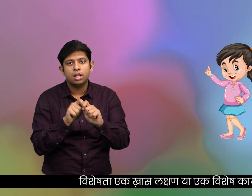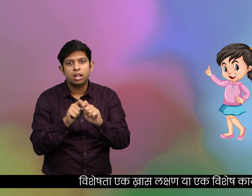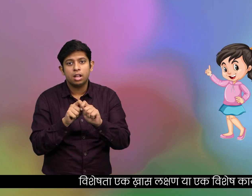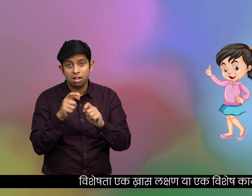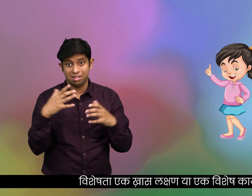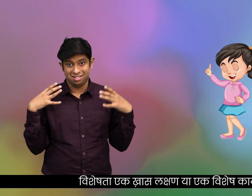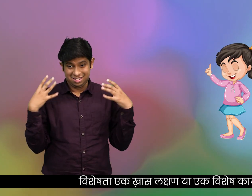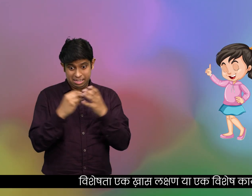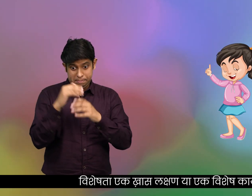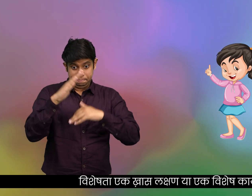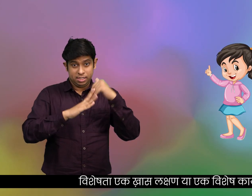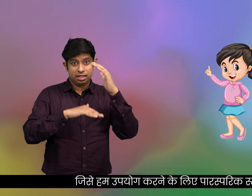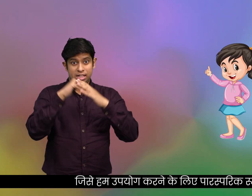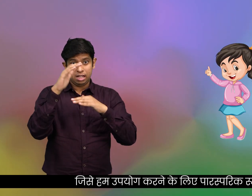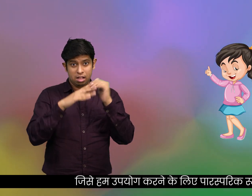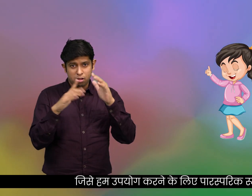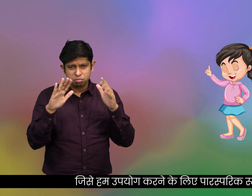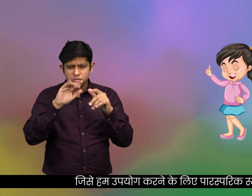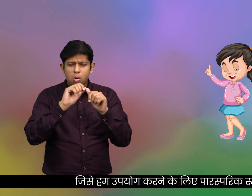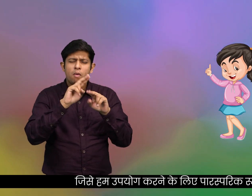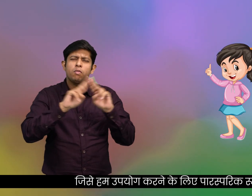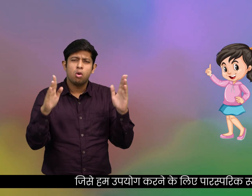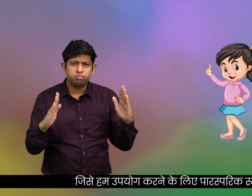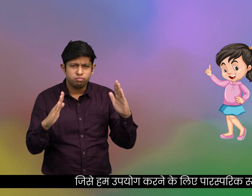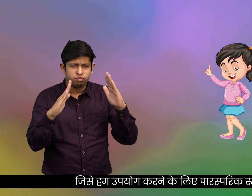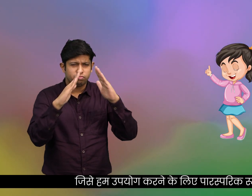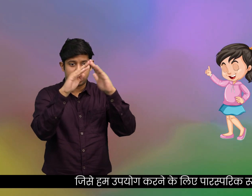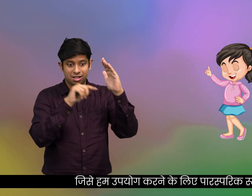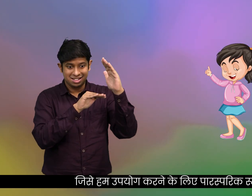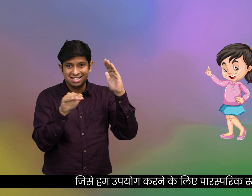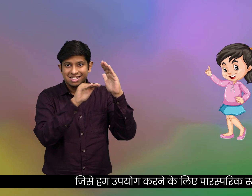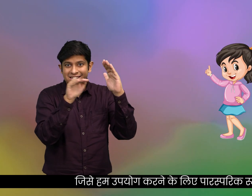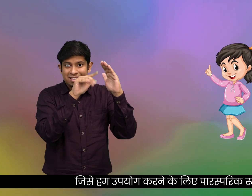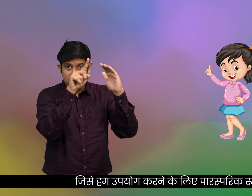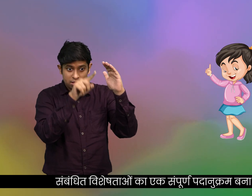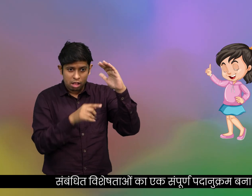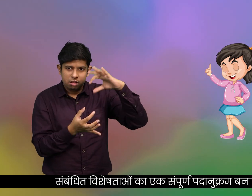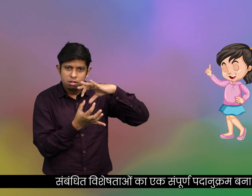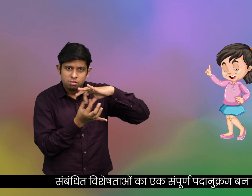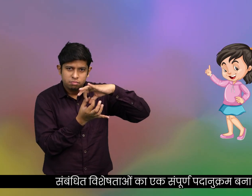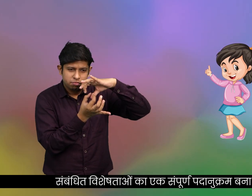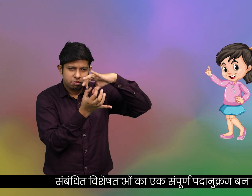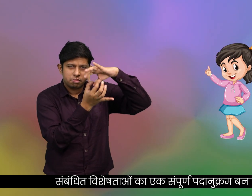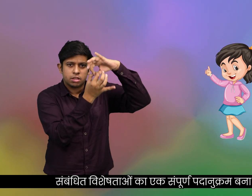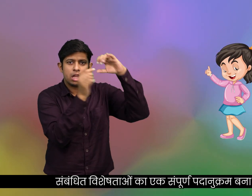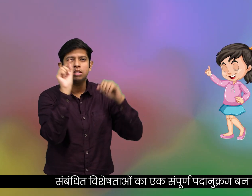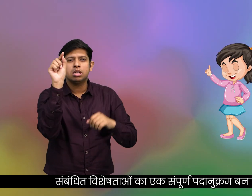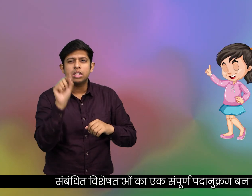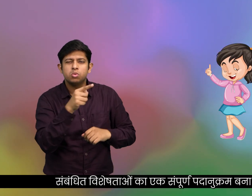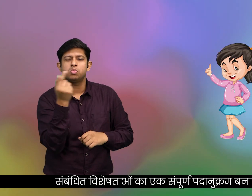है जिसे हम उपयोग करने के लिए पारस्परिक रूप से संबंधित विशेषताओं का एक